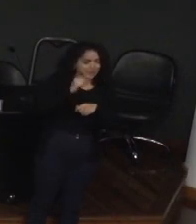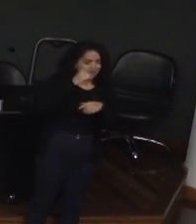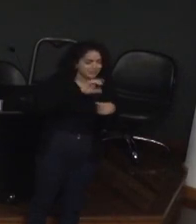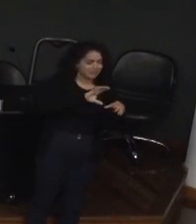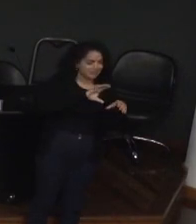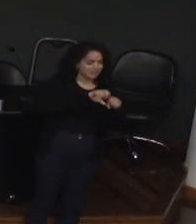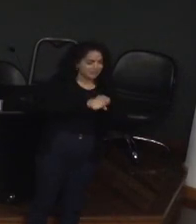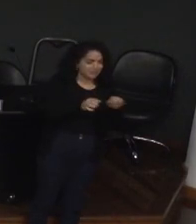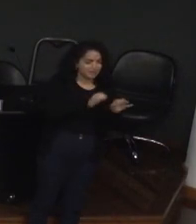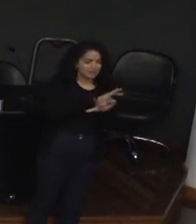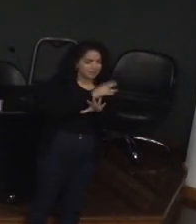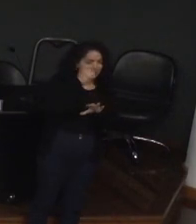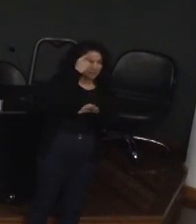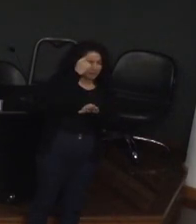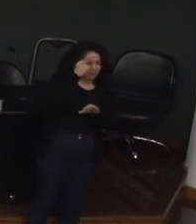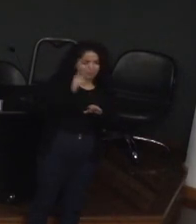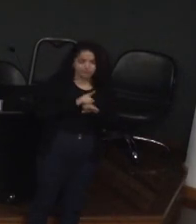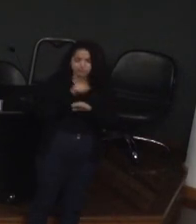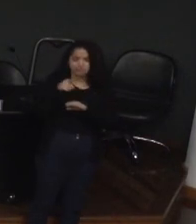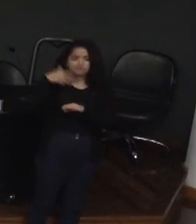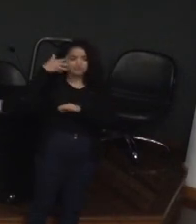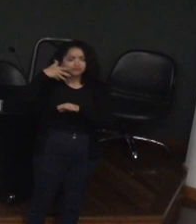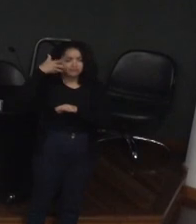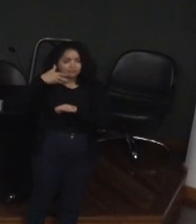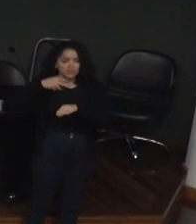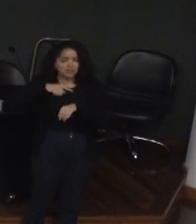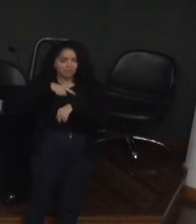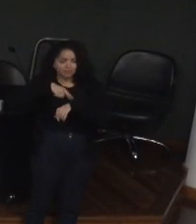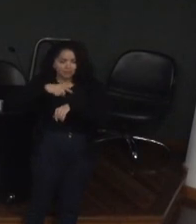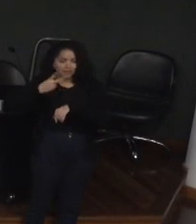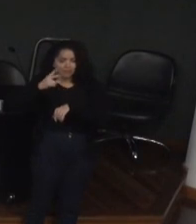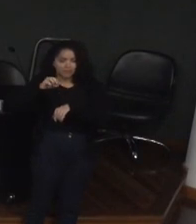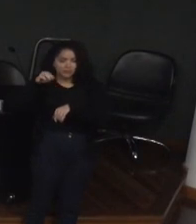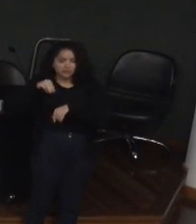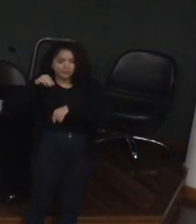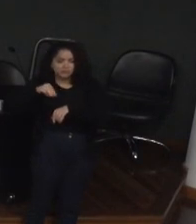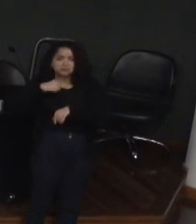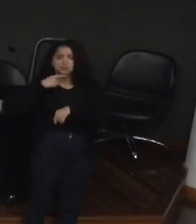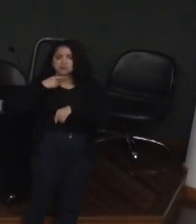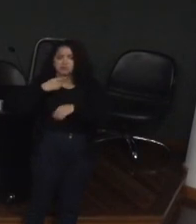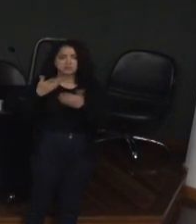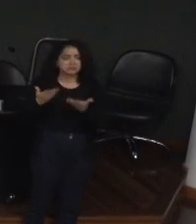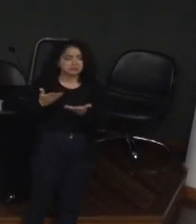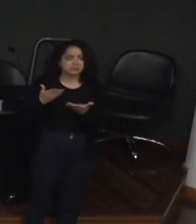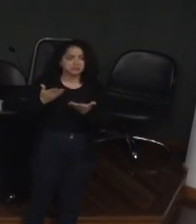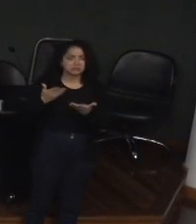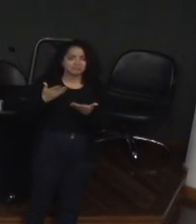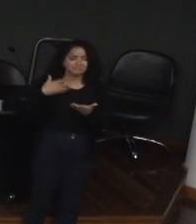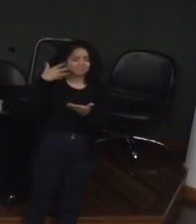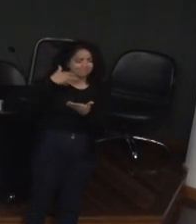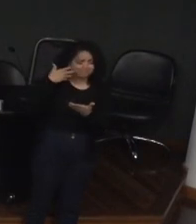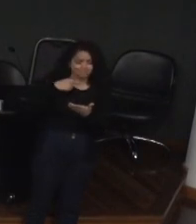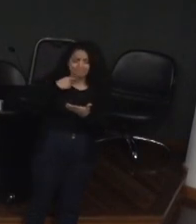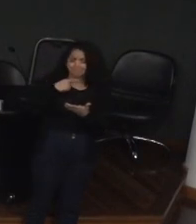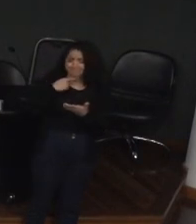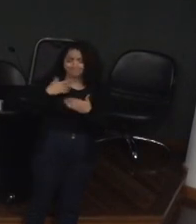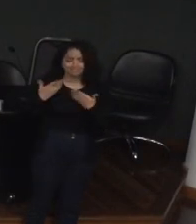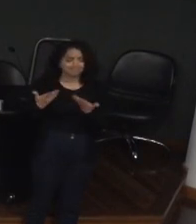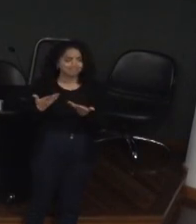mas não tenho a mínima condição. Eu não sei falar 20 minutos para mim mesmo. Não dá certo. Esse negócio de palestra não é comigo, eu